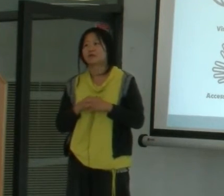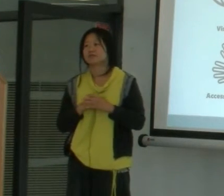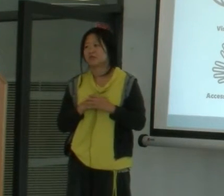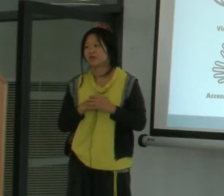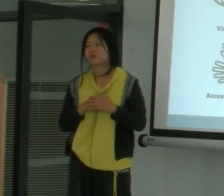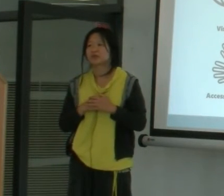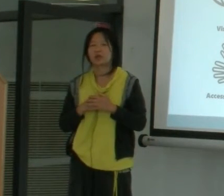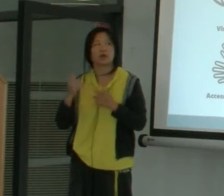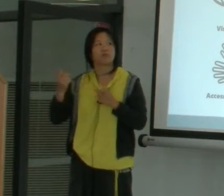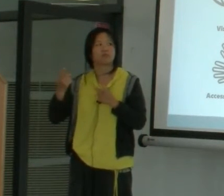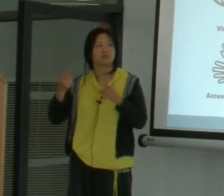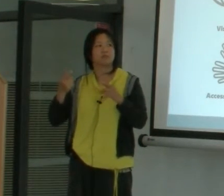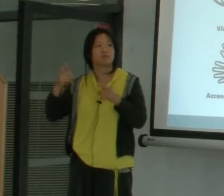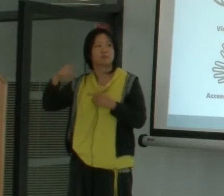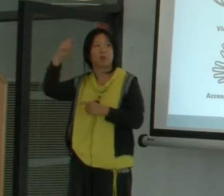Alors, c'est pas forcément.